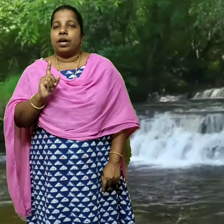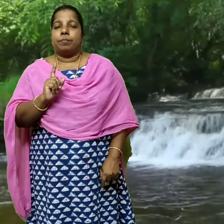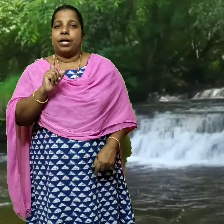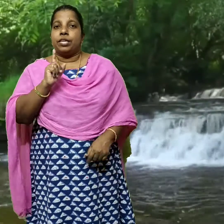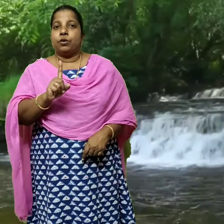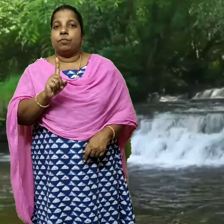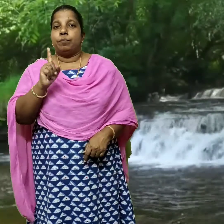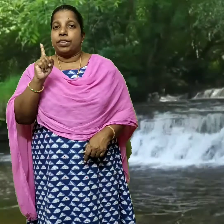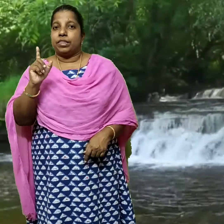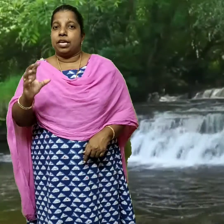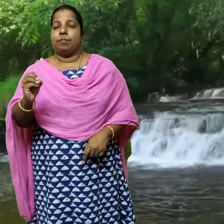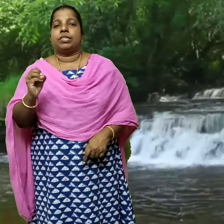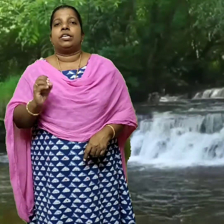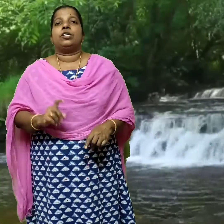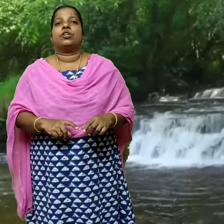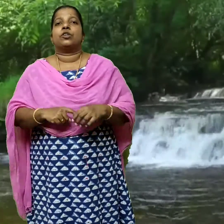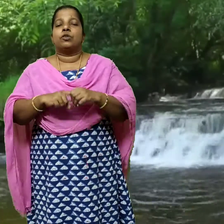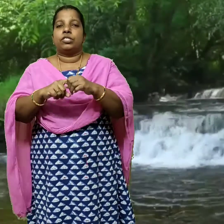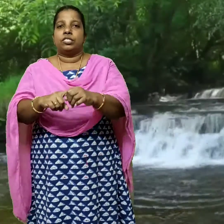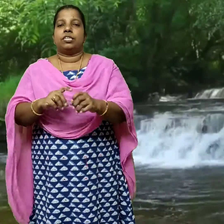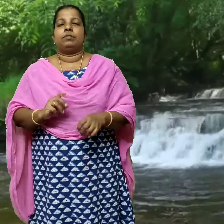ഇനി 10ാമത്തെ ക്വസ്റ്റ്യൻ നോക്കാം.